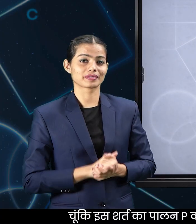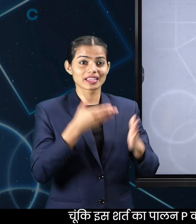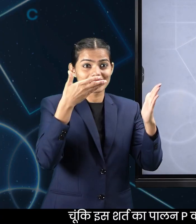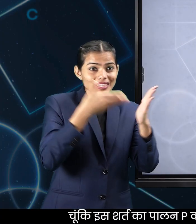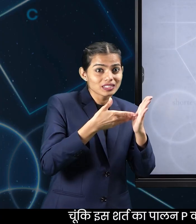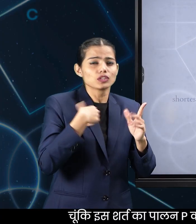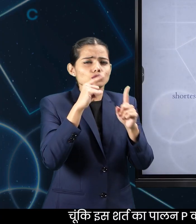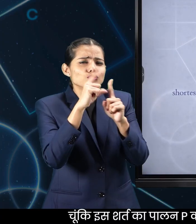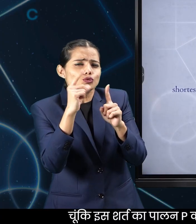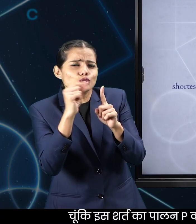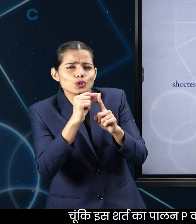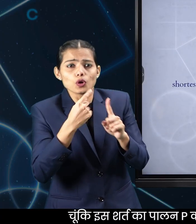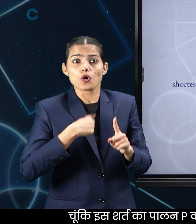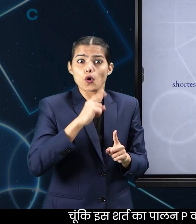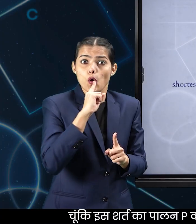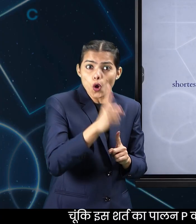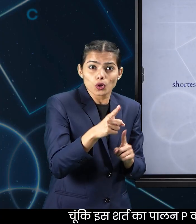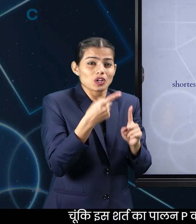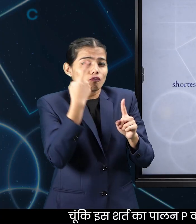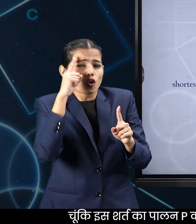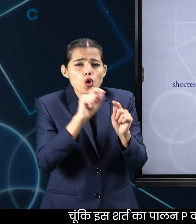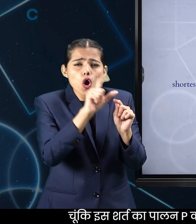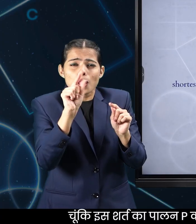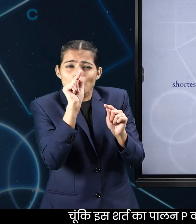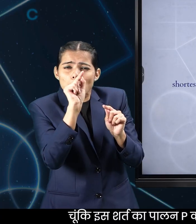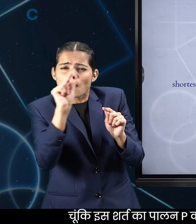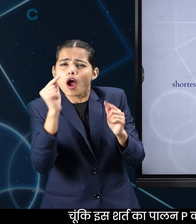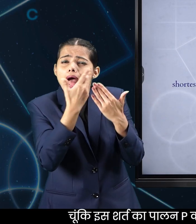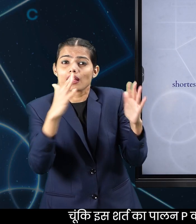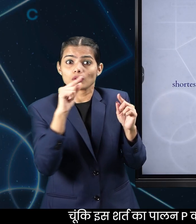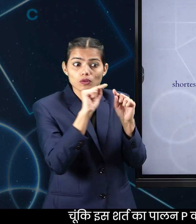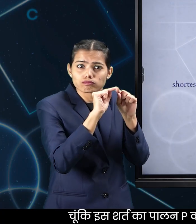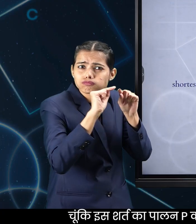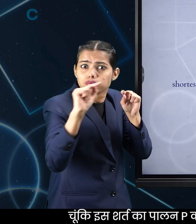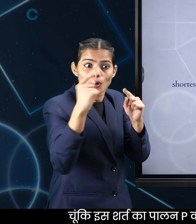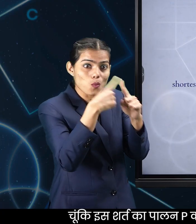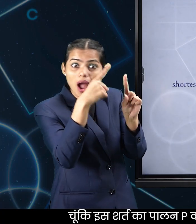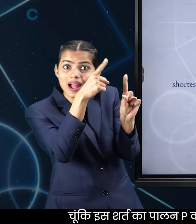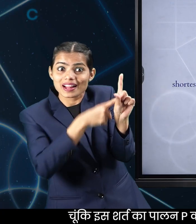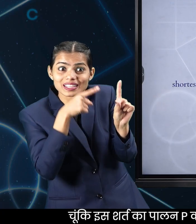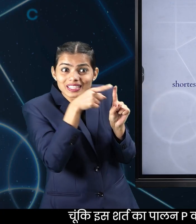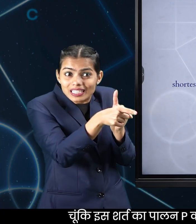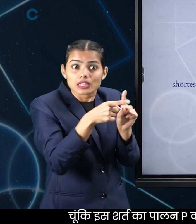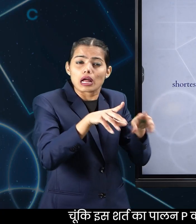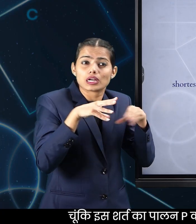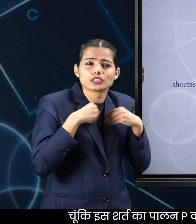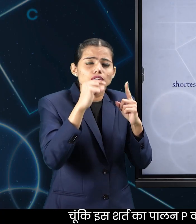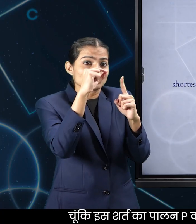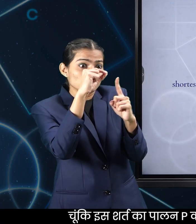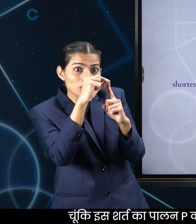चूंकि इस चूंकि इस शर्त का पालन P को छोड़कर लाइन XY पर सभी बिंदुओं के लिए किया